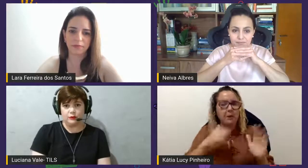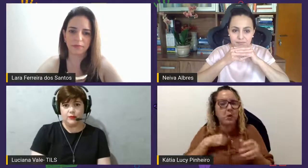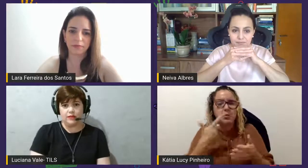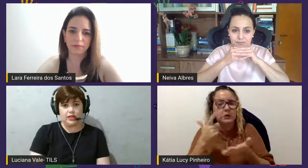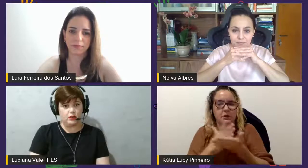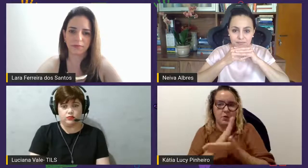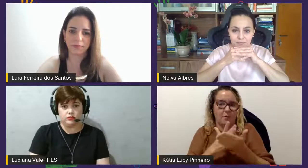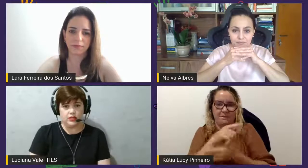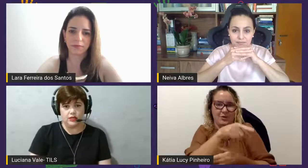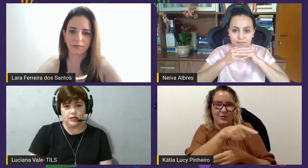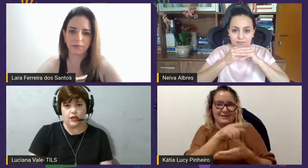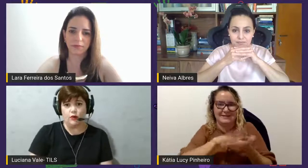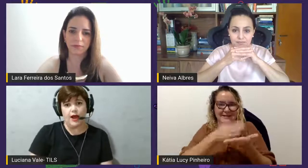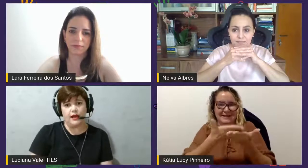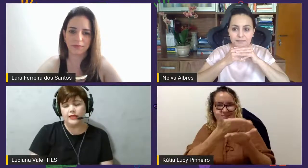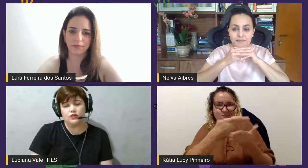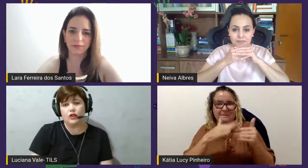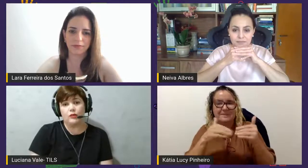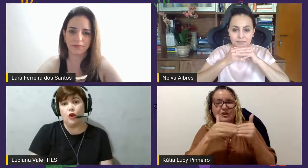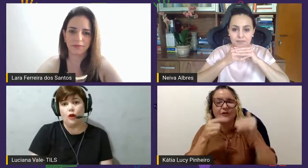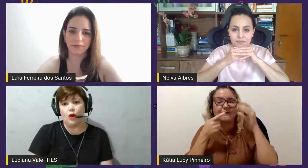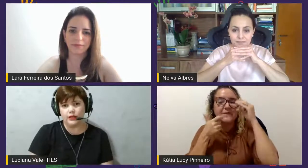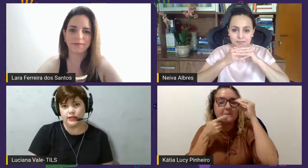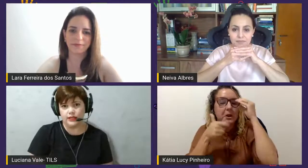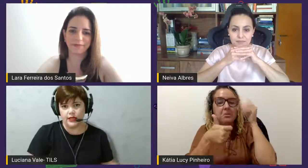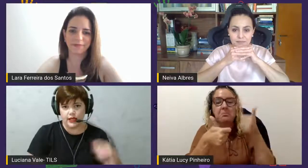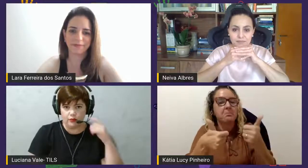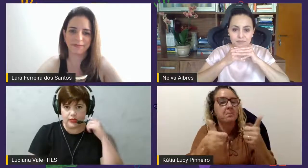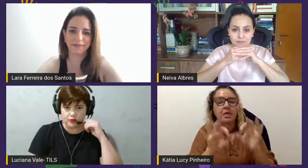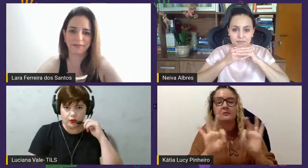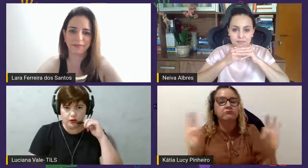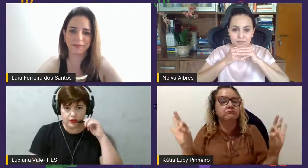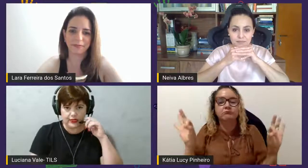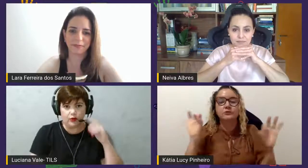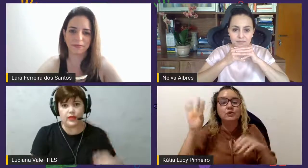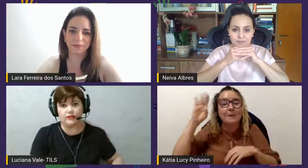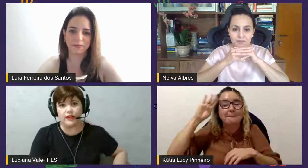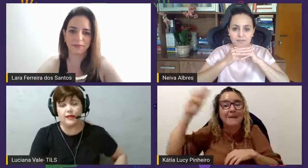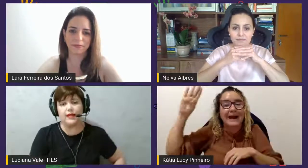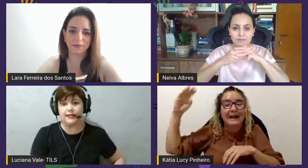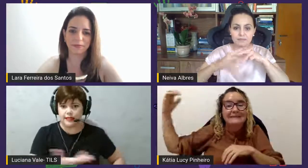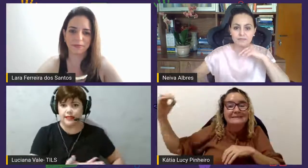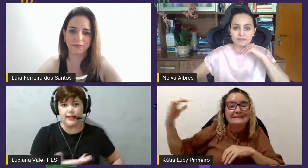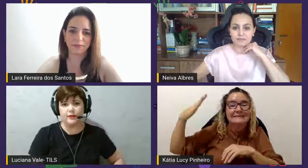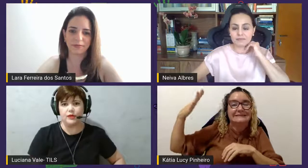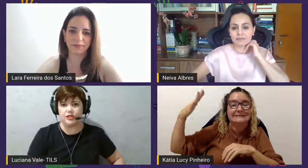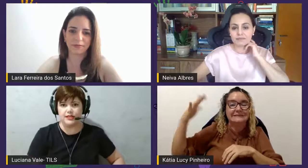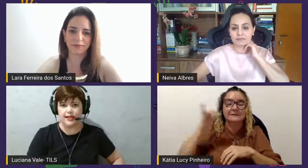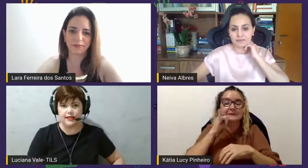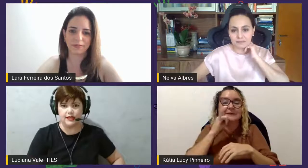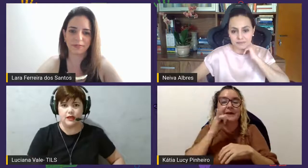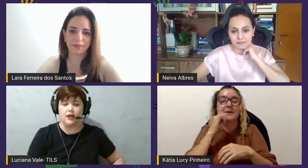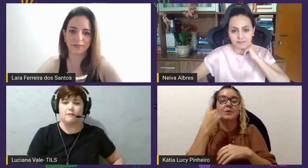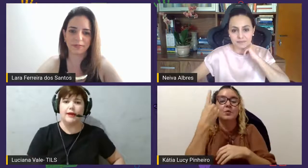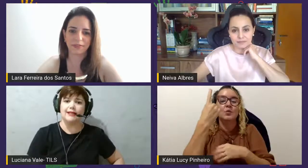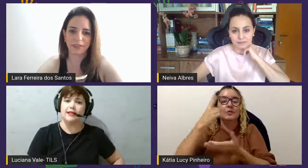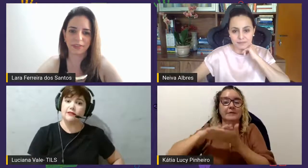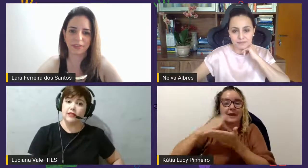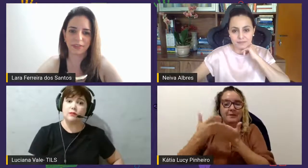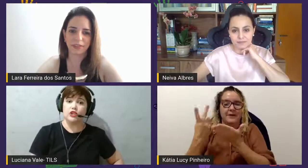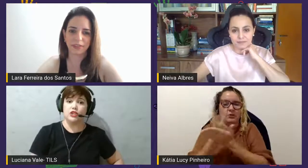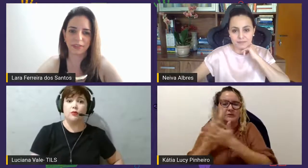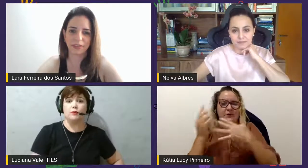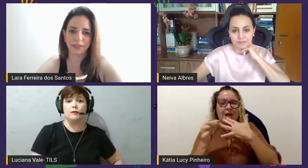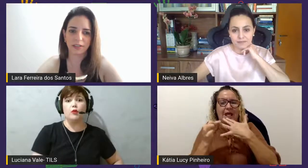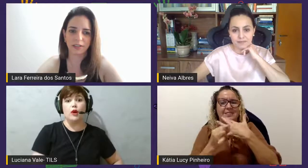tendo problema nenhum. Isso não me incomoda, realmente, por conta da unha vermelha até da intérprete que está aqui. Mas às